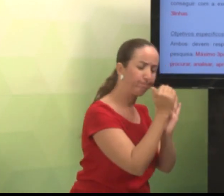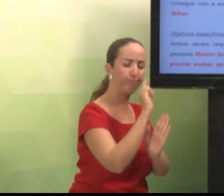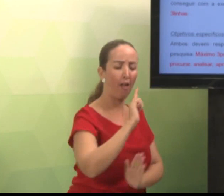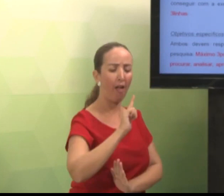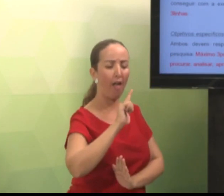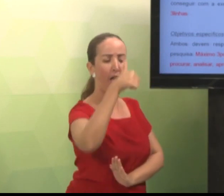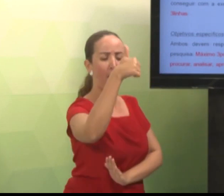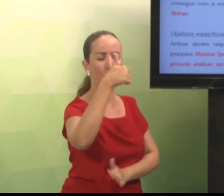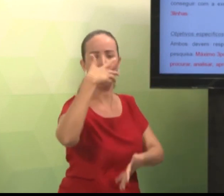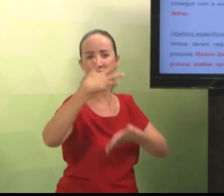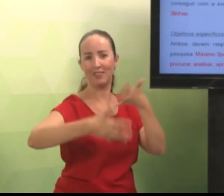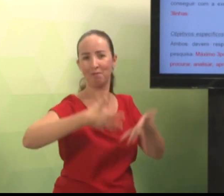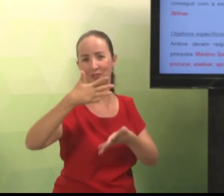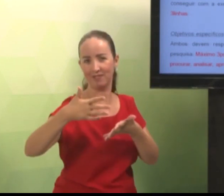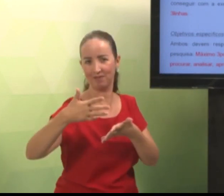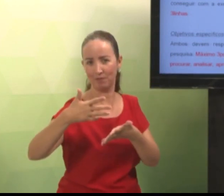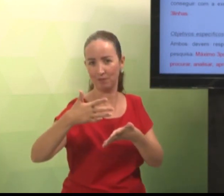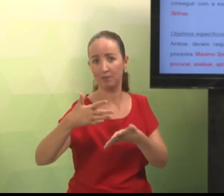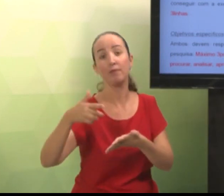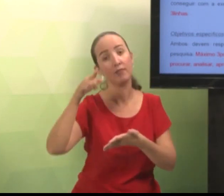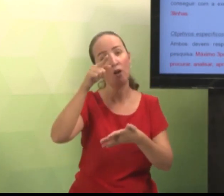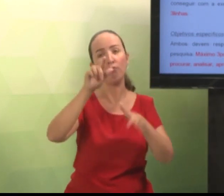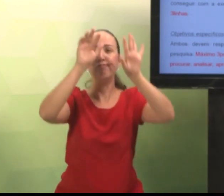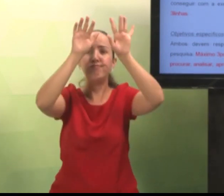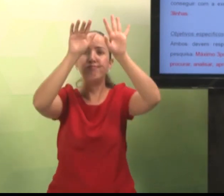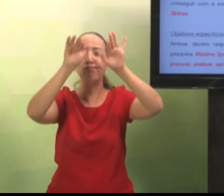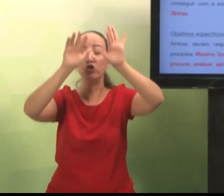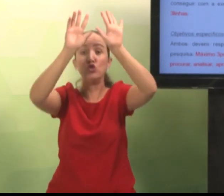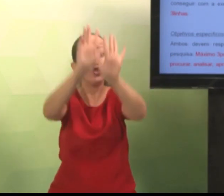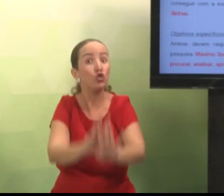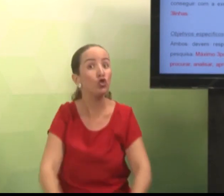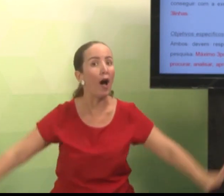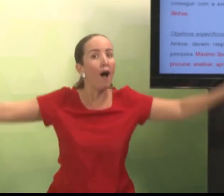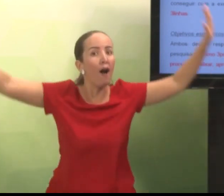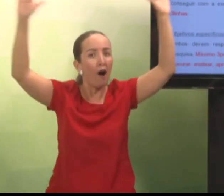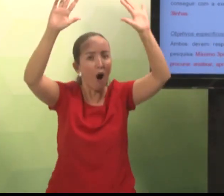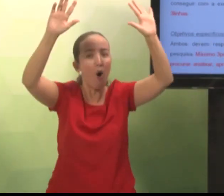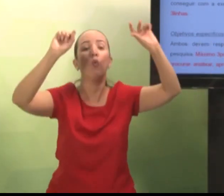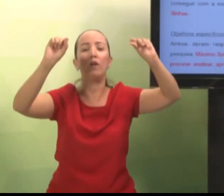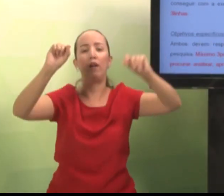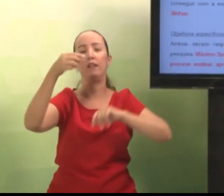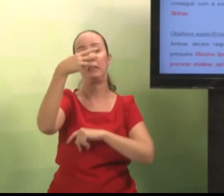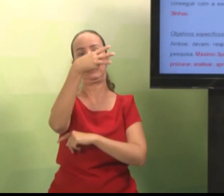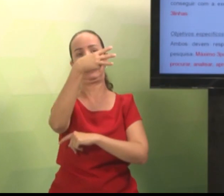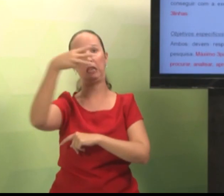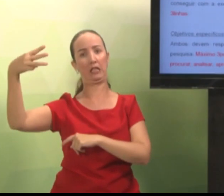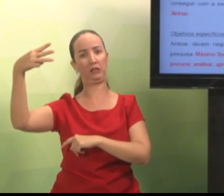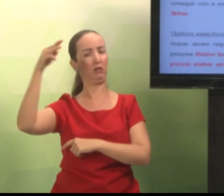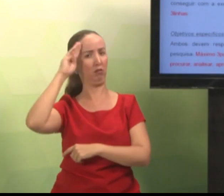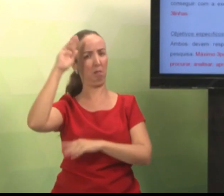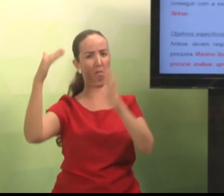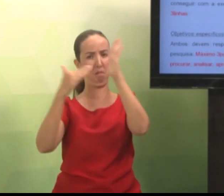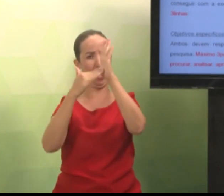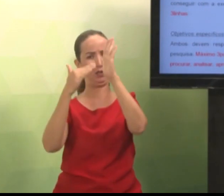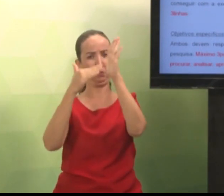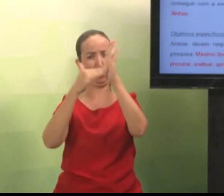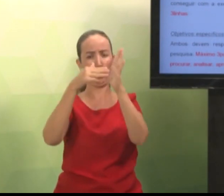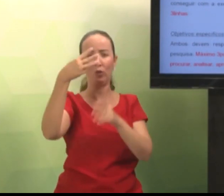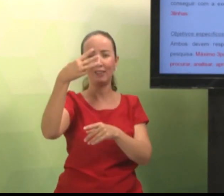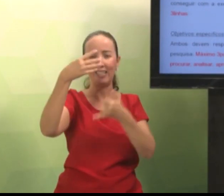conhecer a política linguística dessa escola e as formas de respeitar o uso da língua de sinais. E